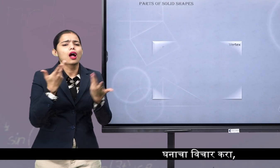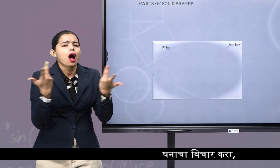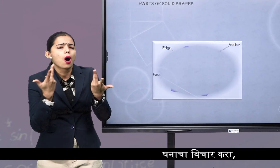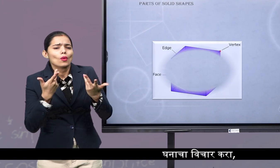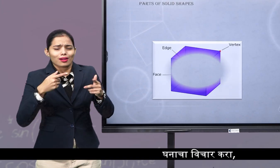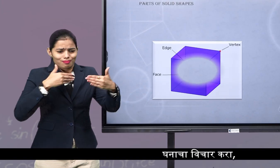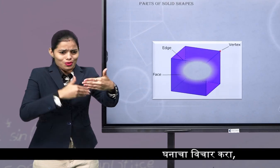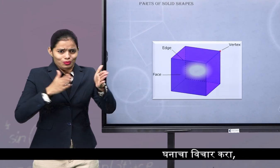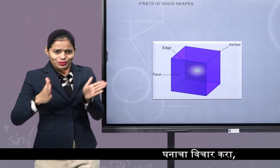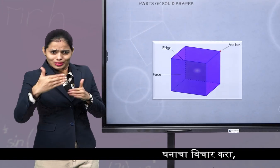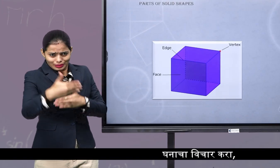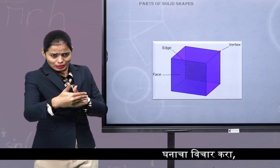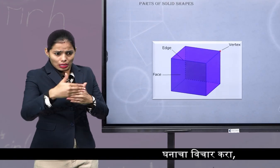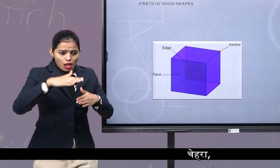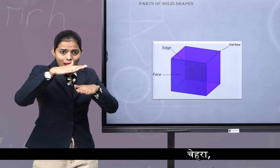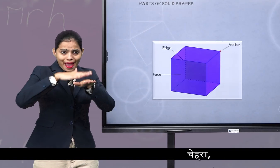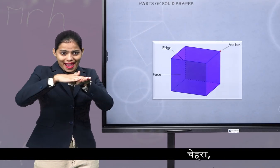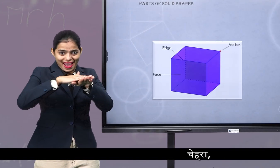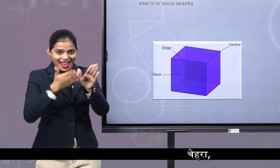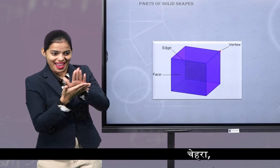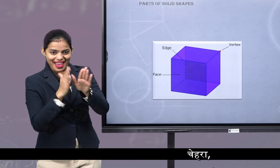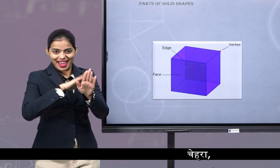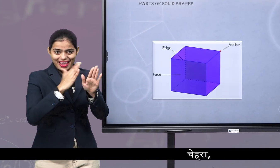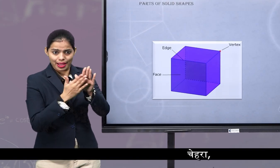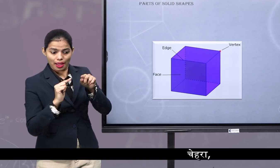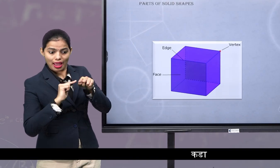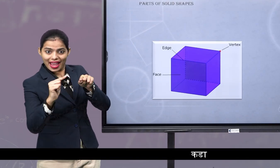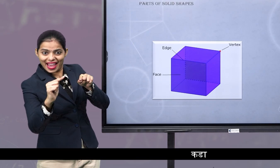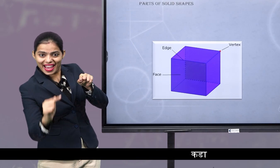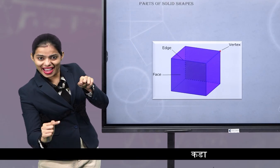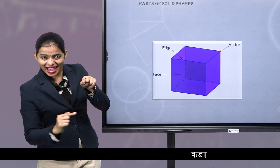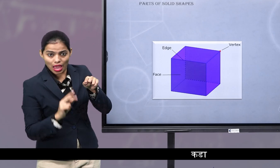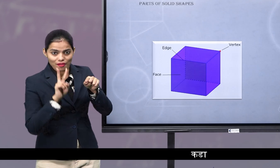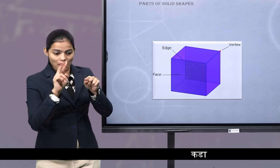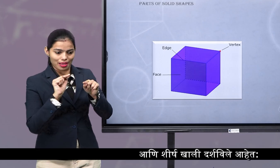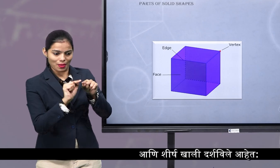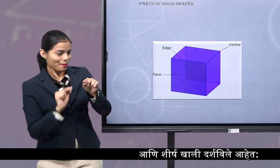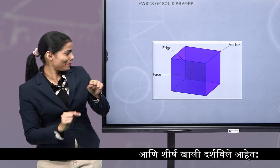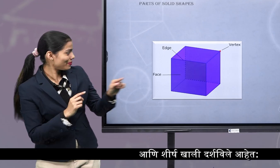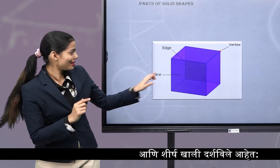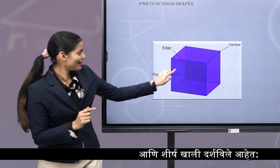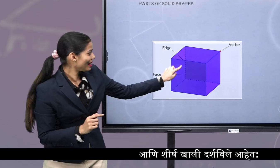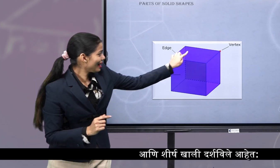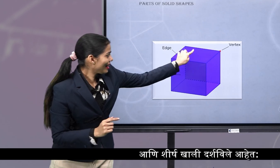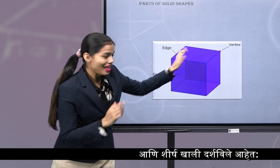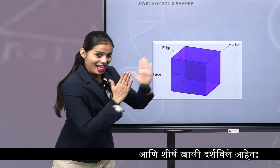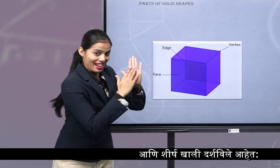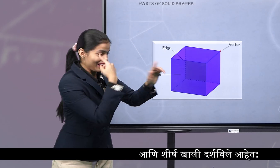घनाचा विचार करा. चेहरा, कडा आणि शीर्ष खाली दर्शविले